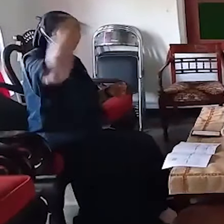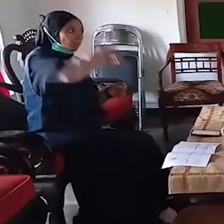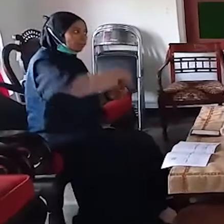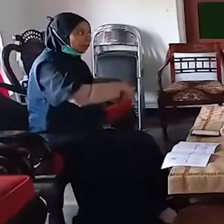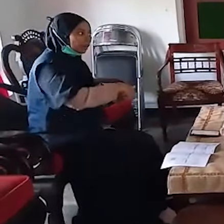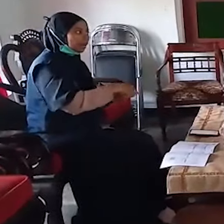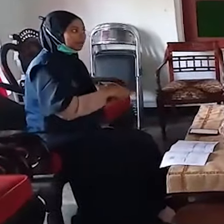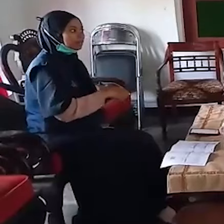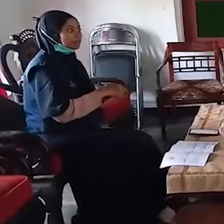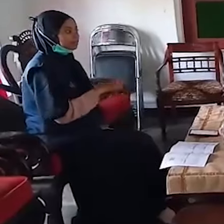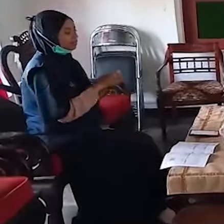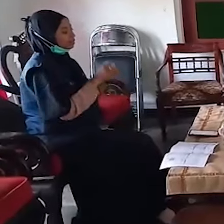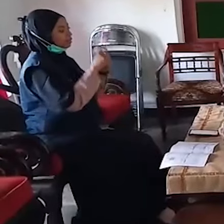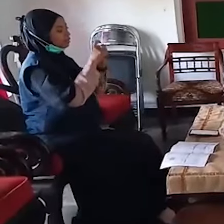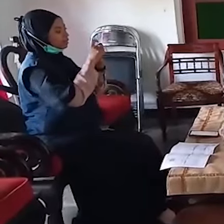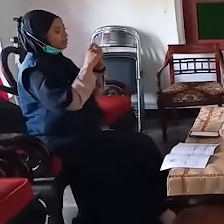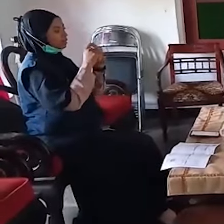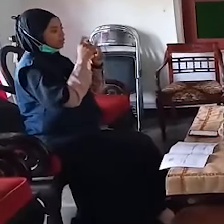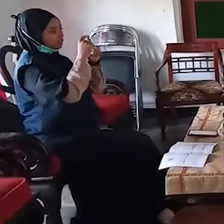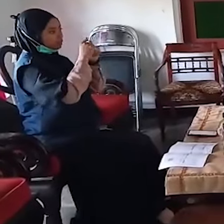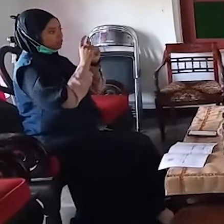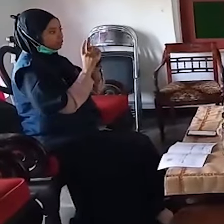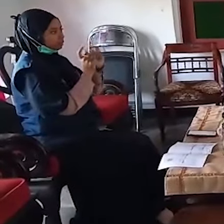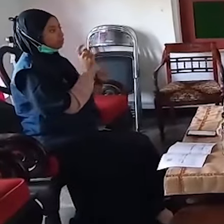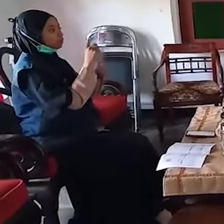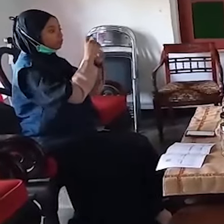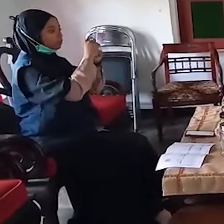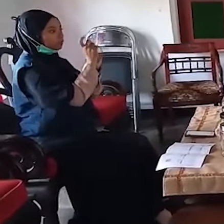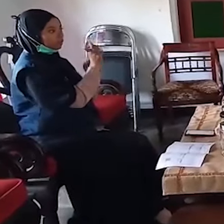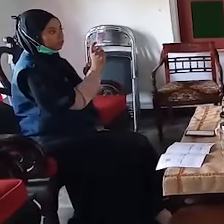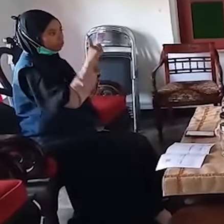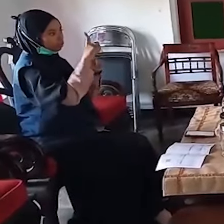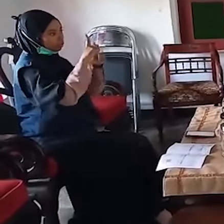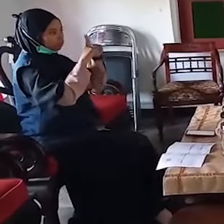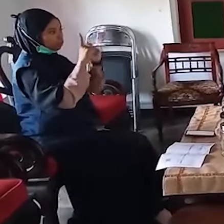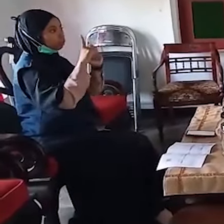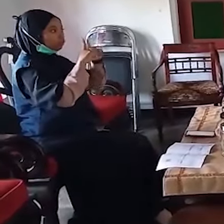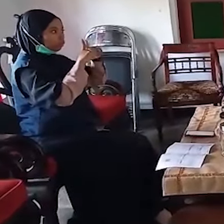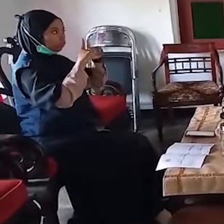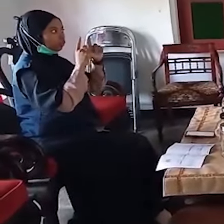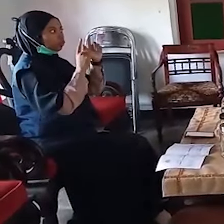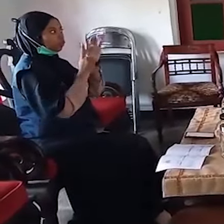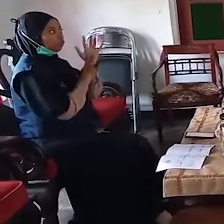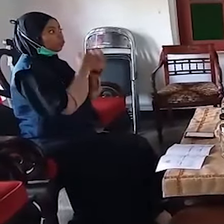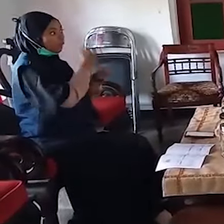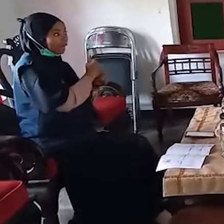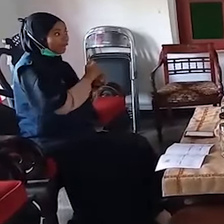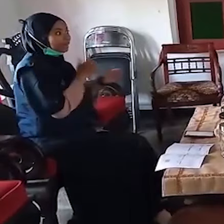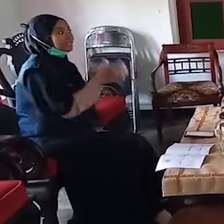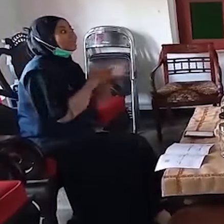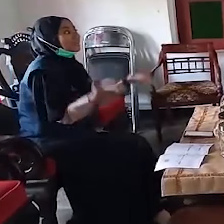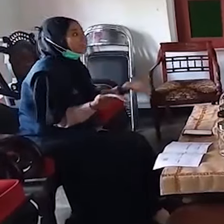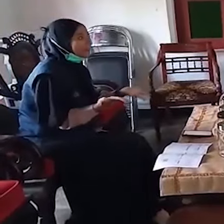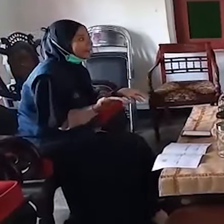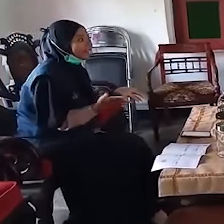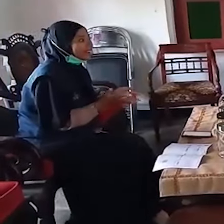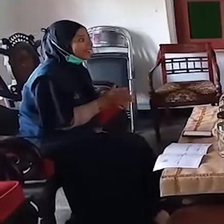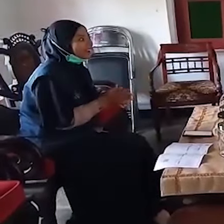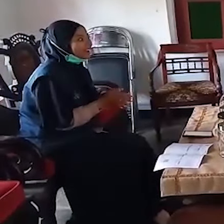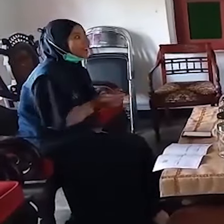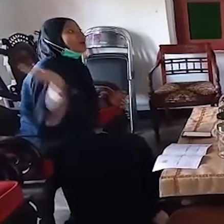kan memang sebelumnya sudah sering terjun sama teman-teman tuli juga, sudah sering interaksi sama